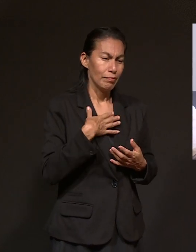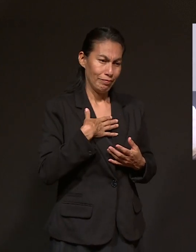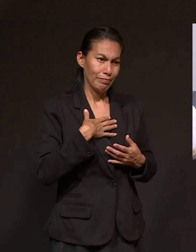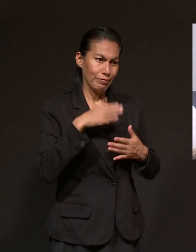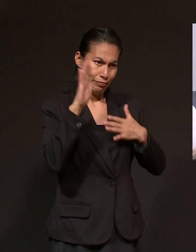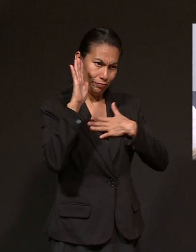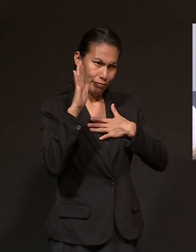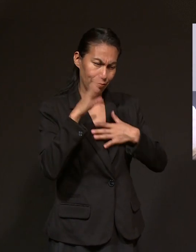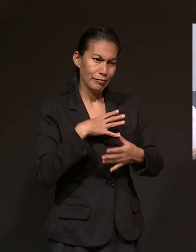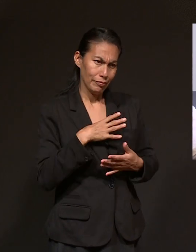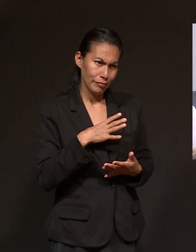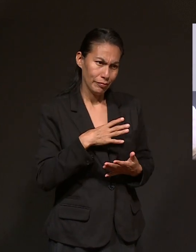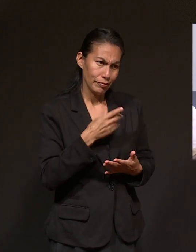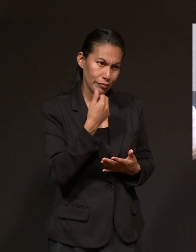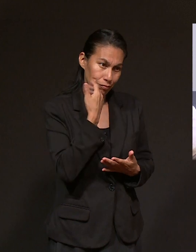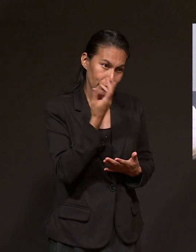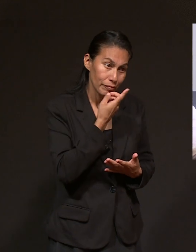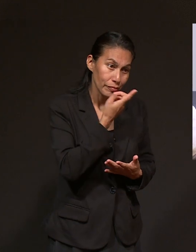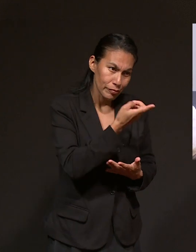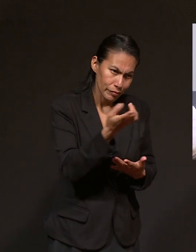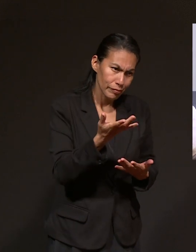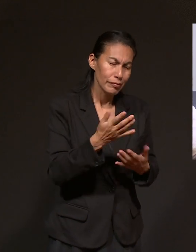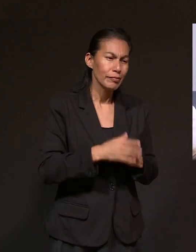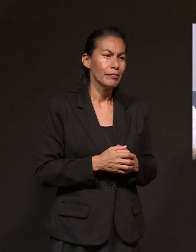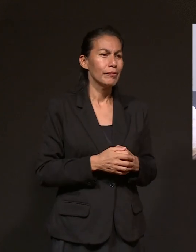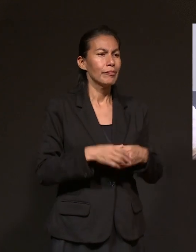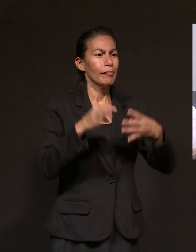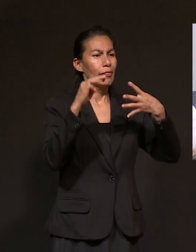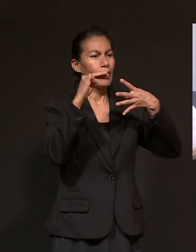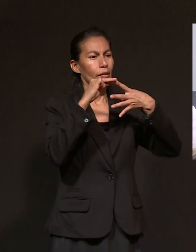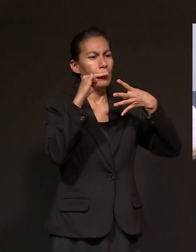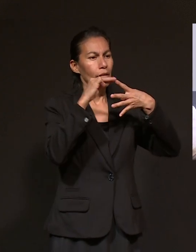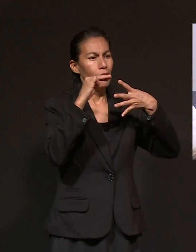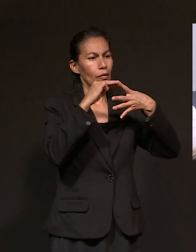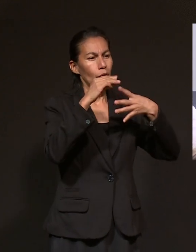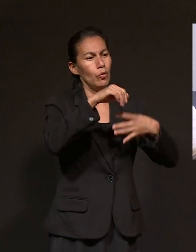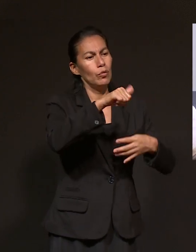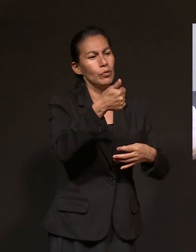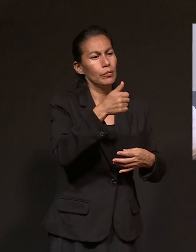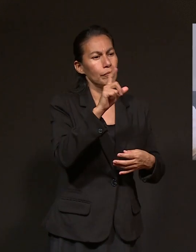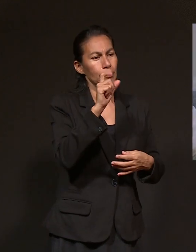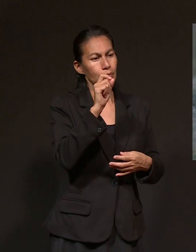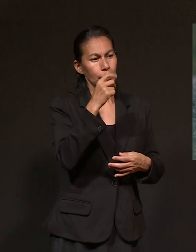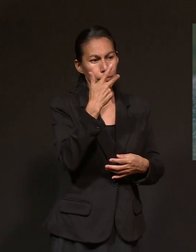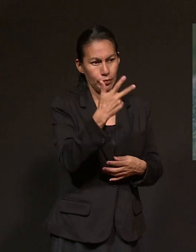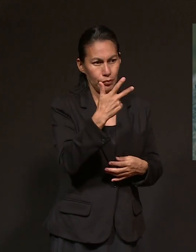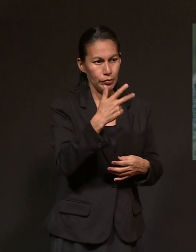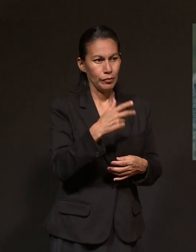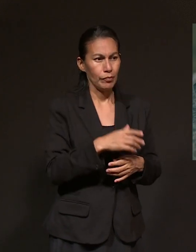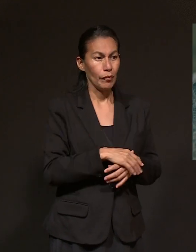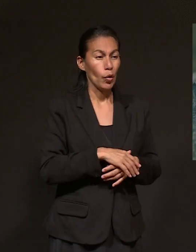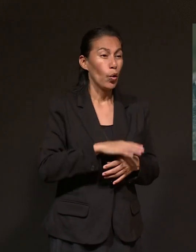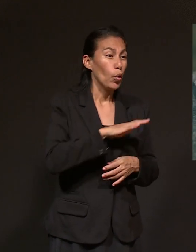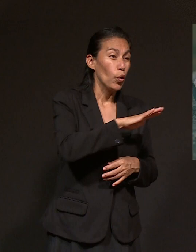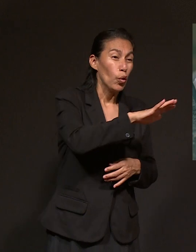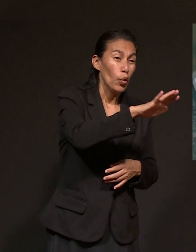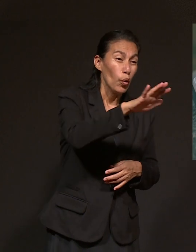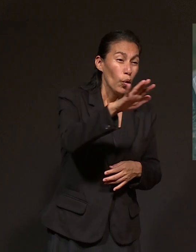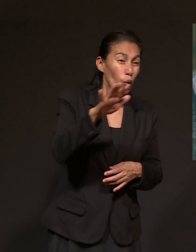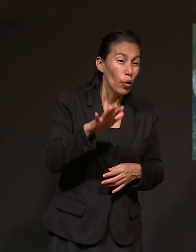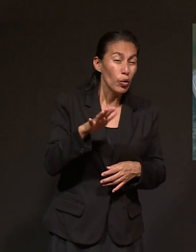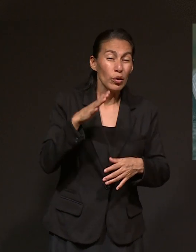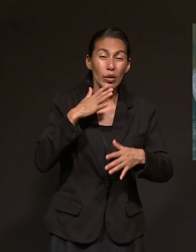Pastor, me gustaría compartir. Claro. Compartir. Se encuentra en Mateo 11, 28,